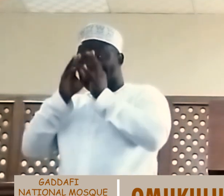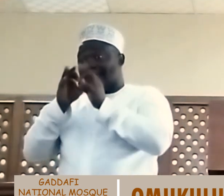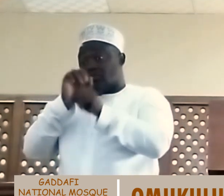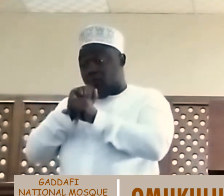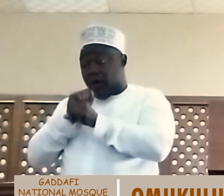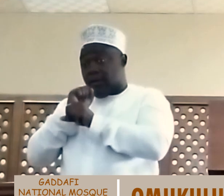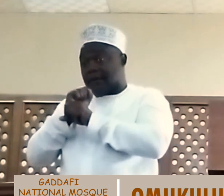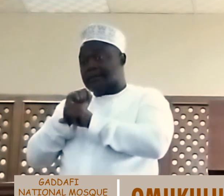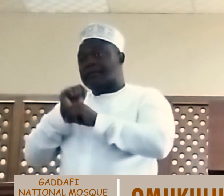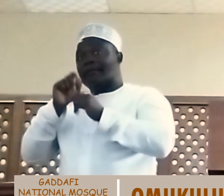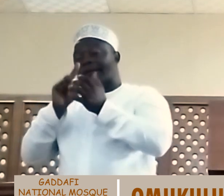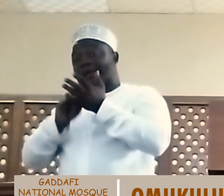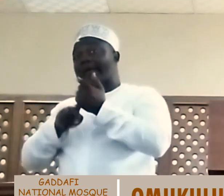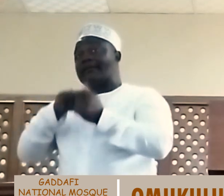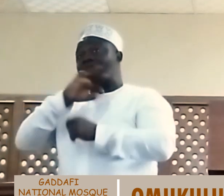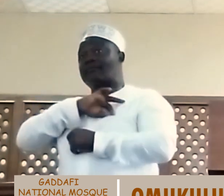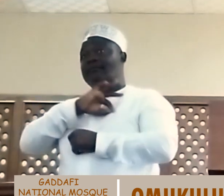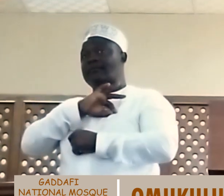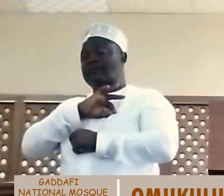ويترحم عليه